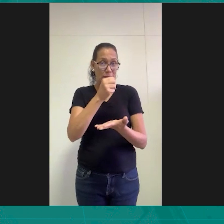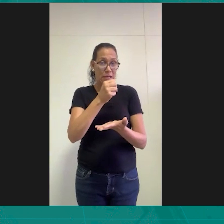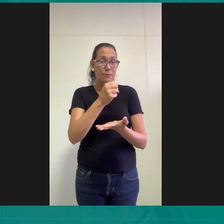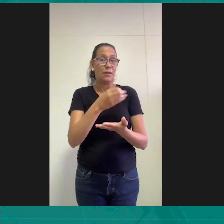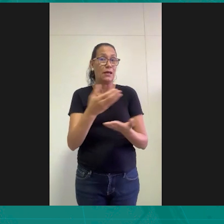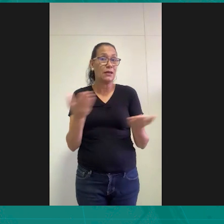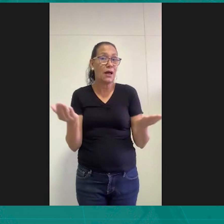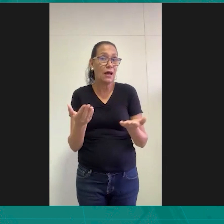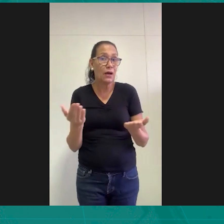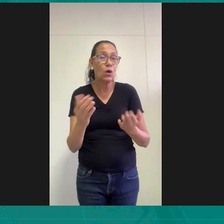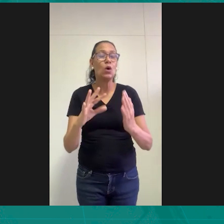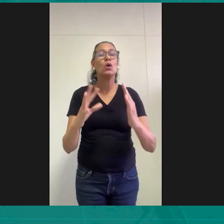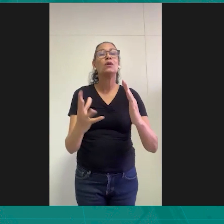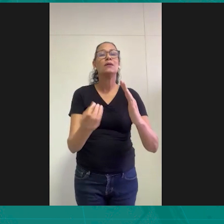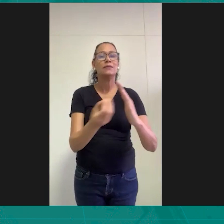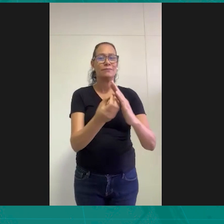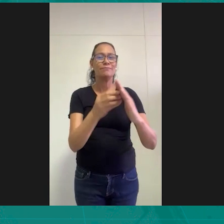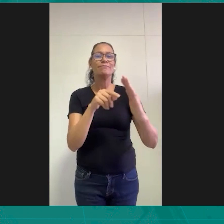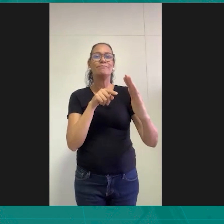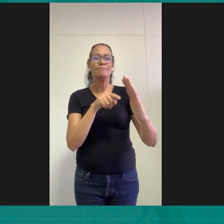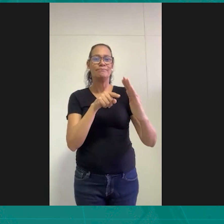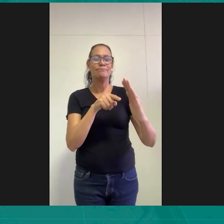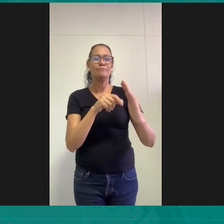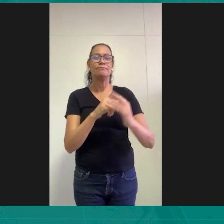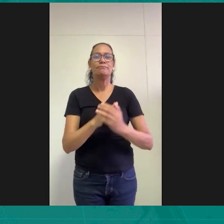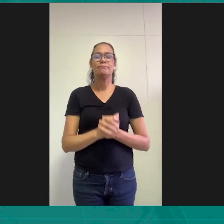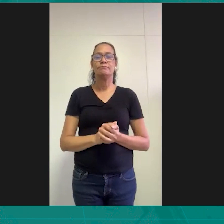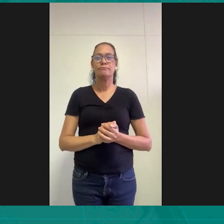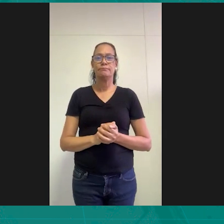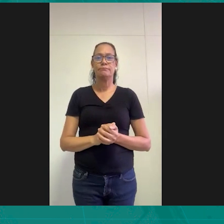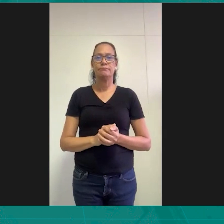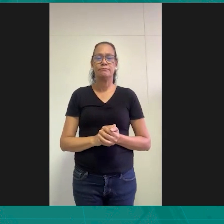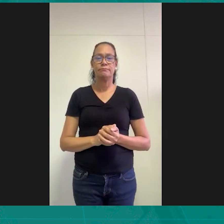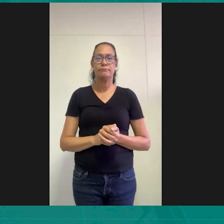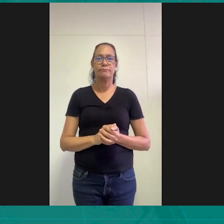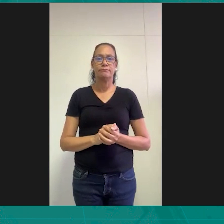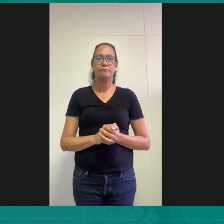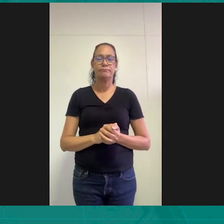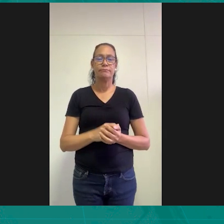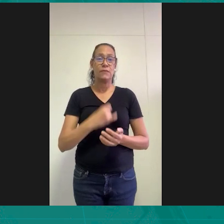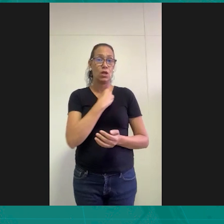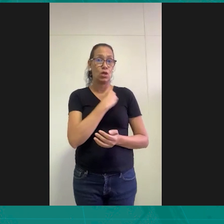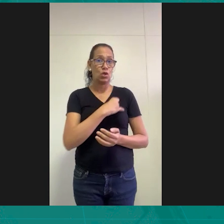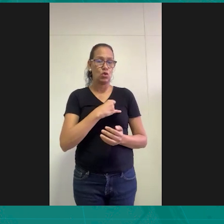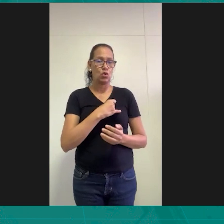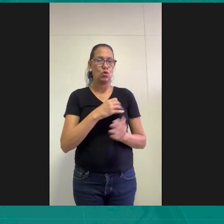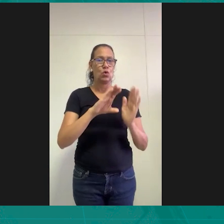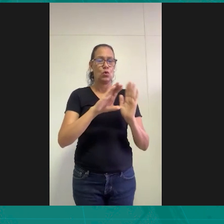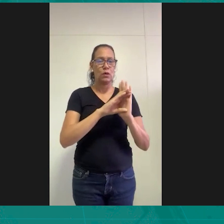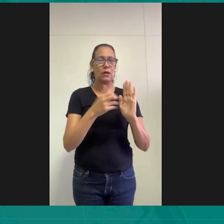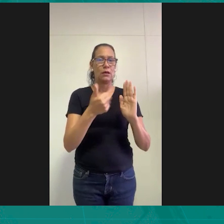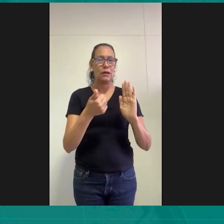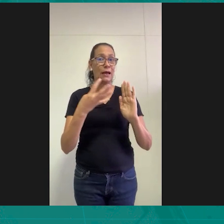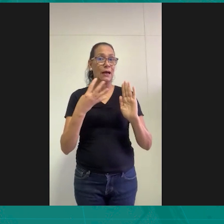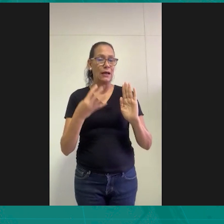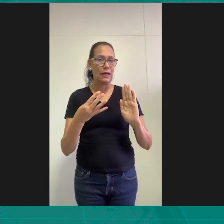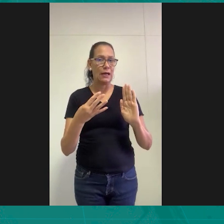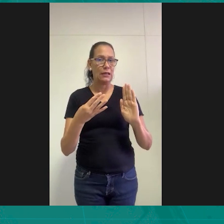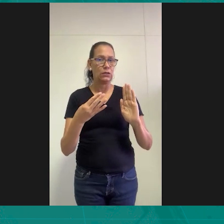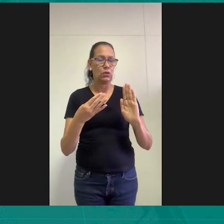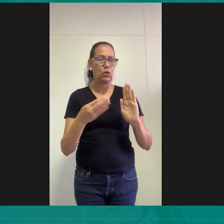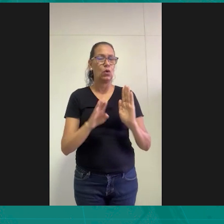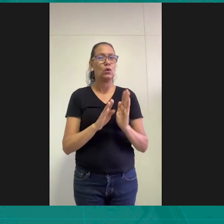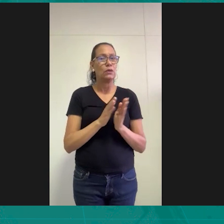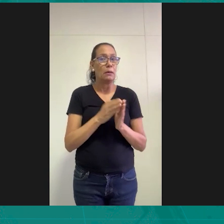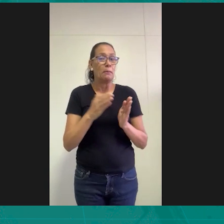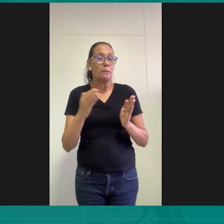igreja, tá? Então, a intenção de João 14, a partir de João 14, na segunda sessão,